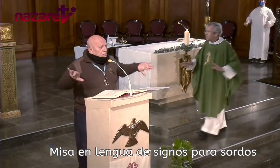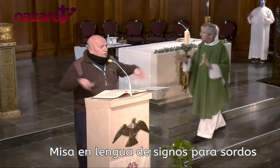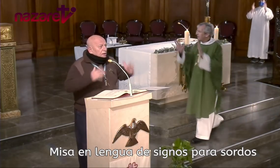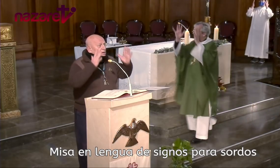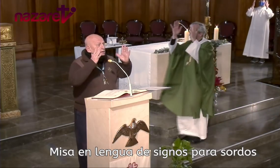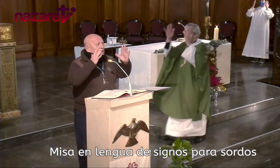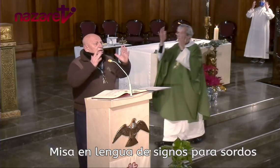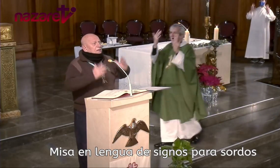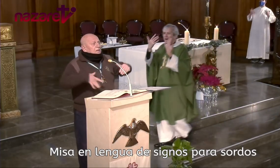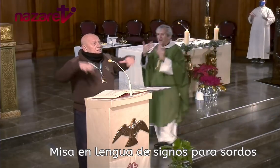Aleluya,